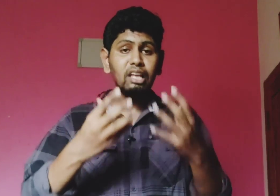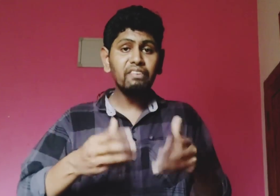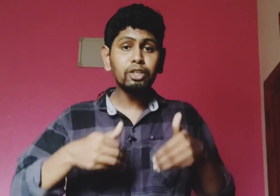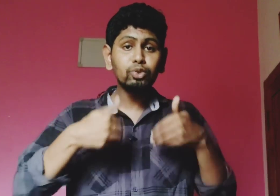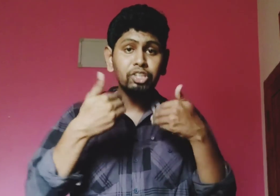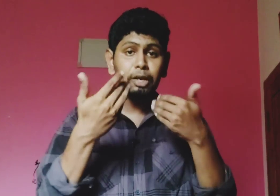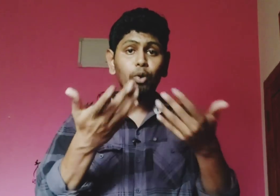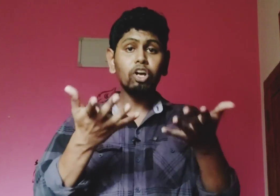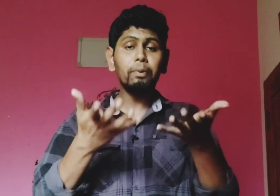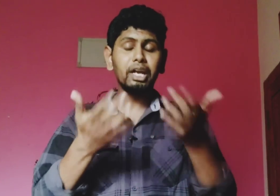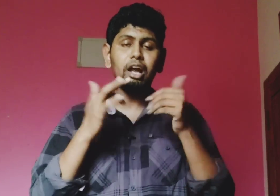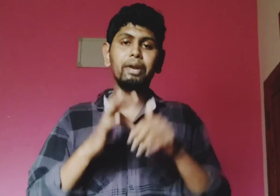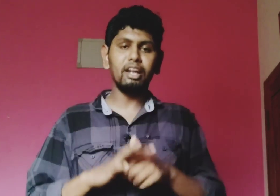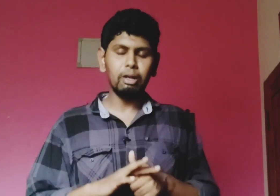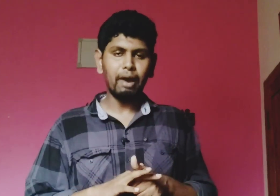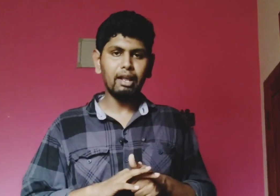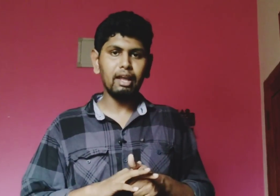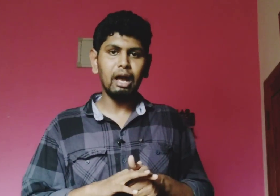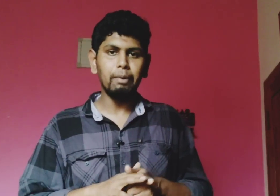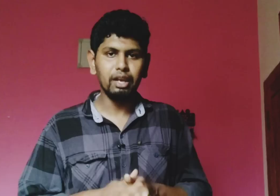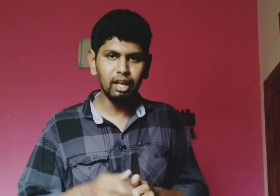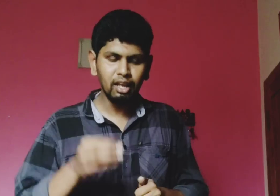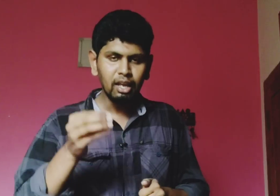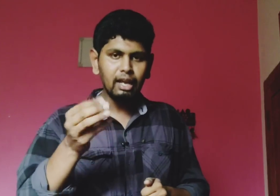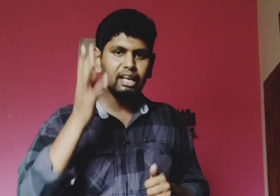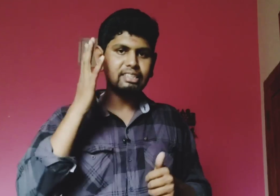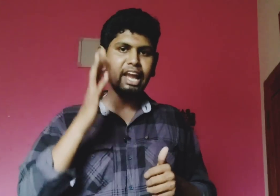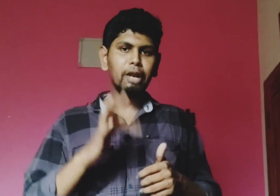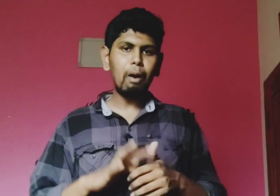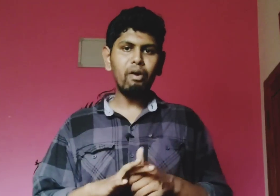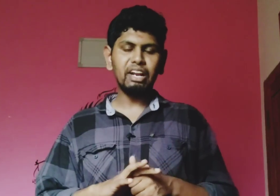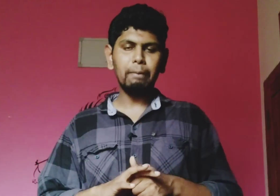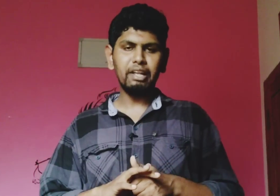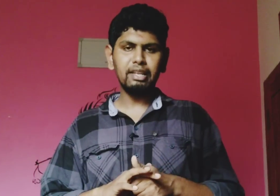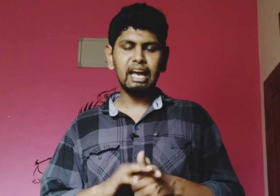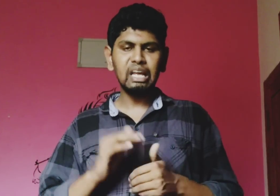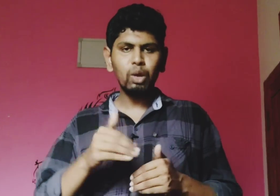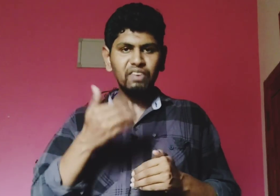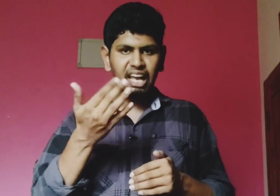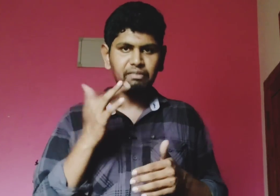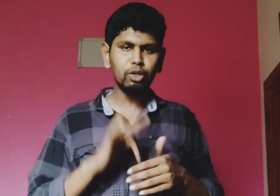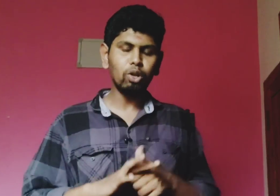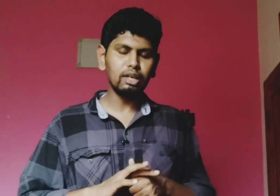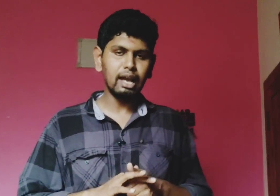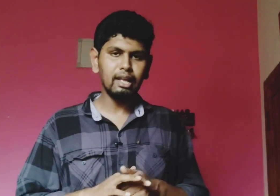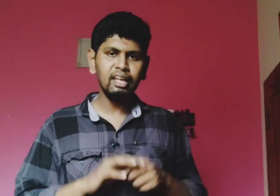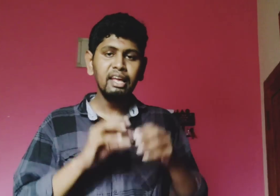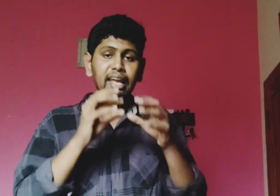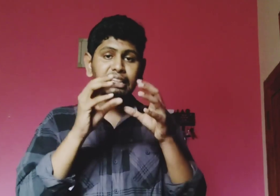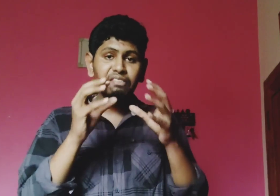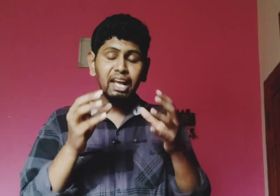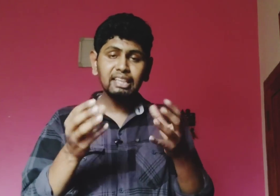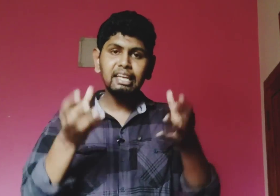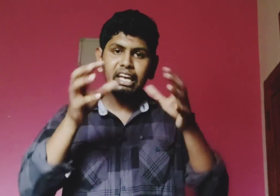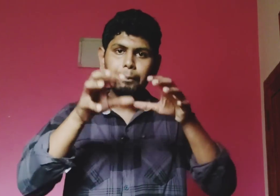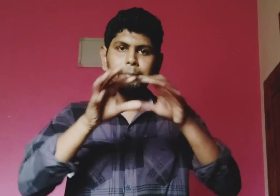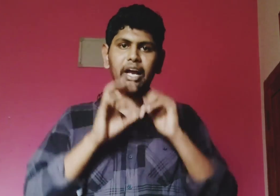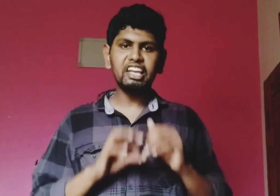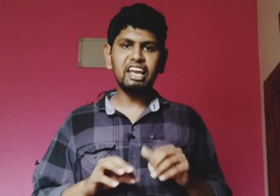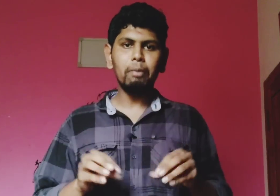அளவுக்கு சுதந்திரம் கொடுக்கப்பட்டிருக்கு அப்படிங்கிறத பாருங்க அப்படின்னு இன்னைக்கு சேகர் பாபு அவர்கள் பேசியிருக்காரு, ஒரு விளக்கம் வந்து கொடுத்திருக்காரு. இந்த விளக்கத்தை நீங்க எப்படி பாக்குறீங்க